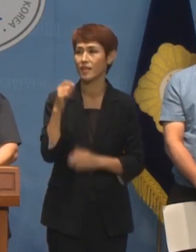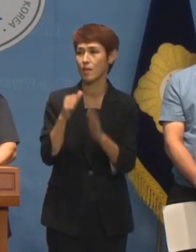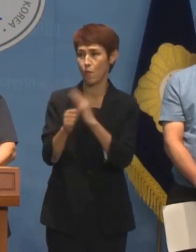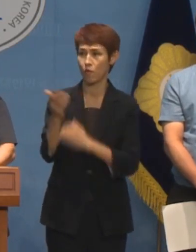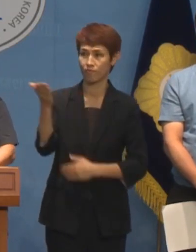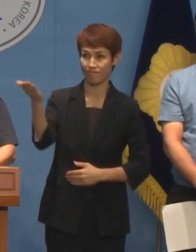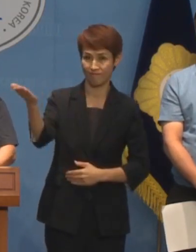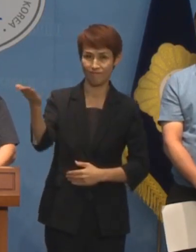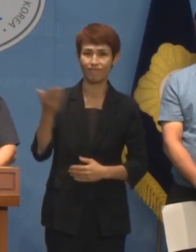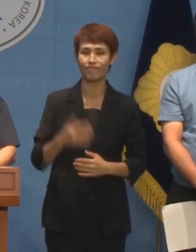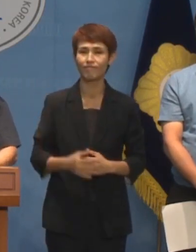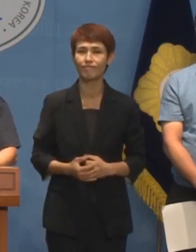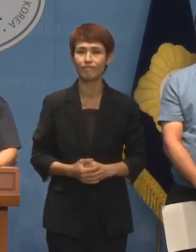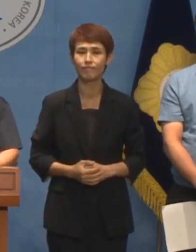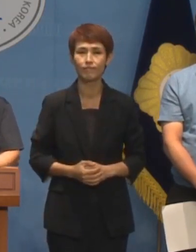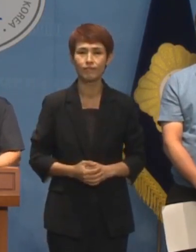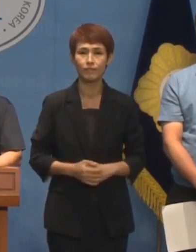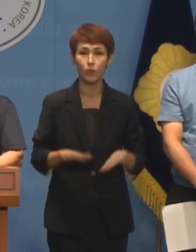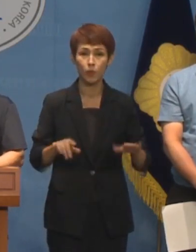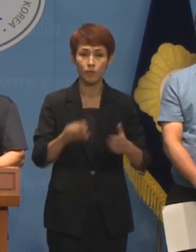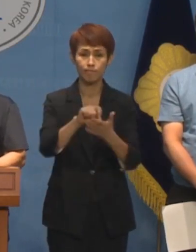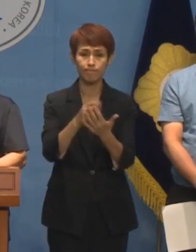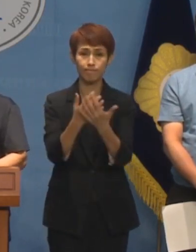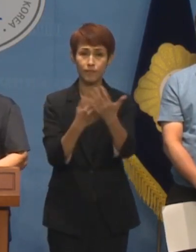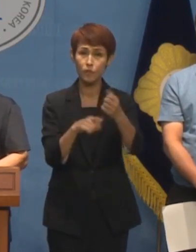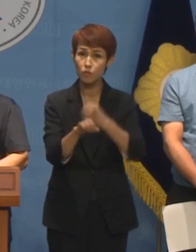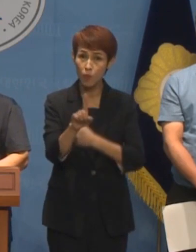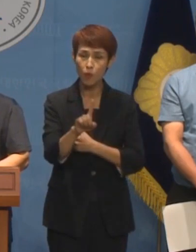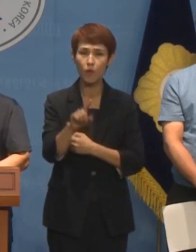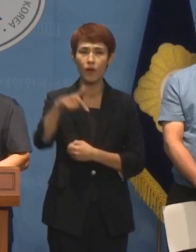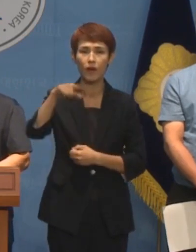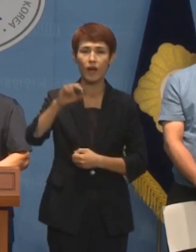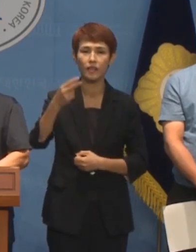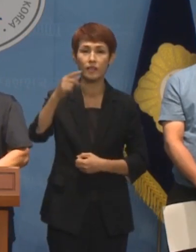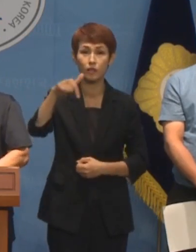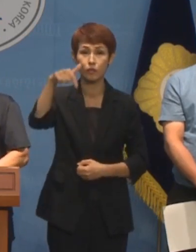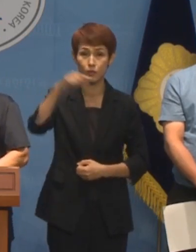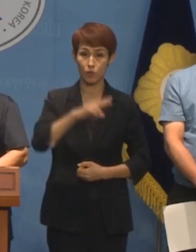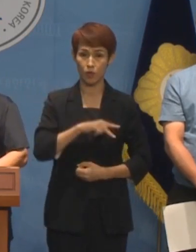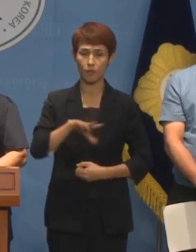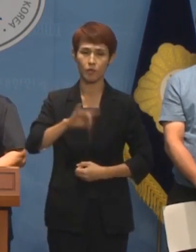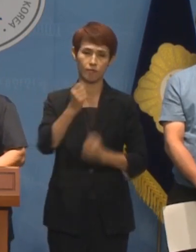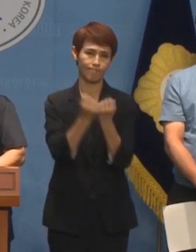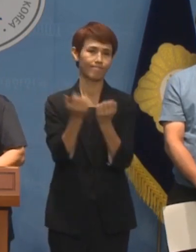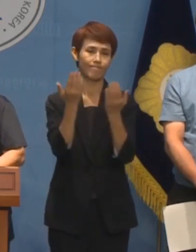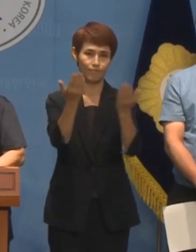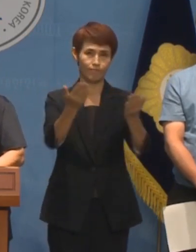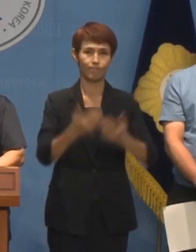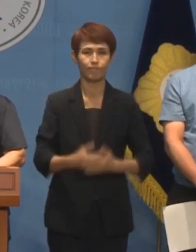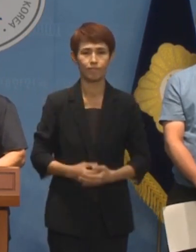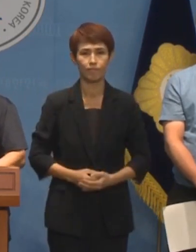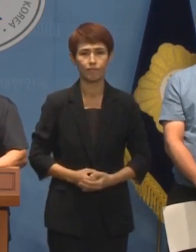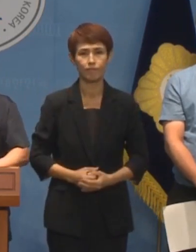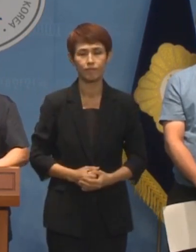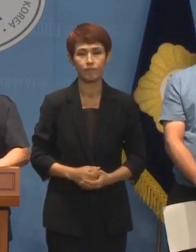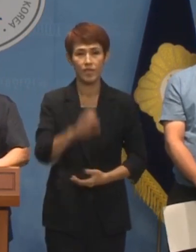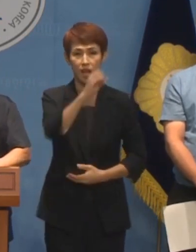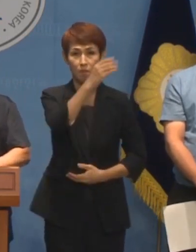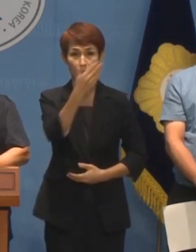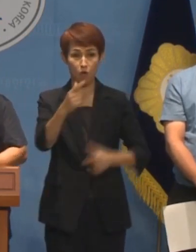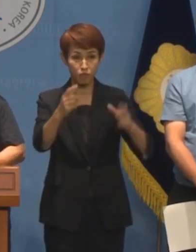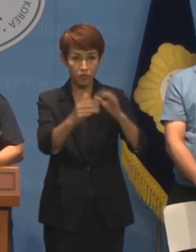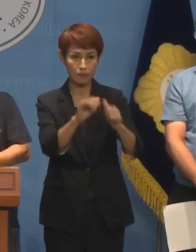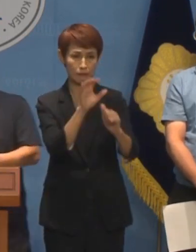감사합니다. 오늘 기자회견 취지를 강득구 의원님께서 먼저 말씀해 주시고 양평 분들의 탄압 상황을 직접